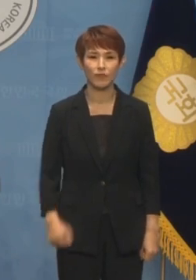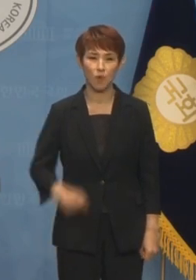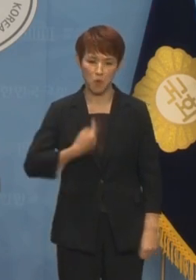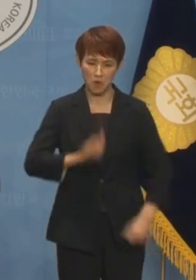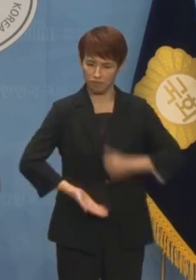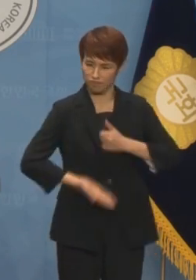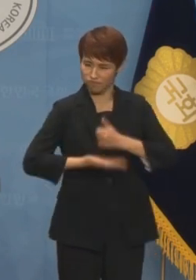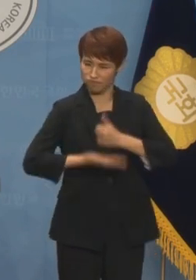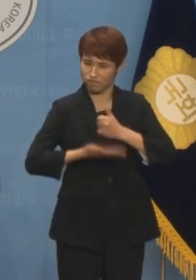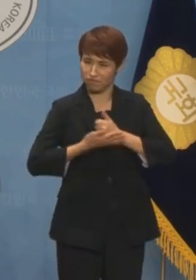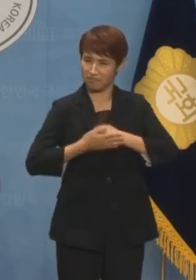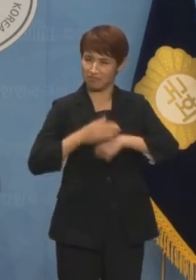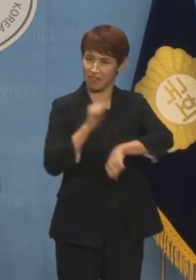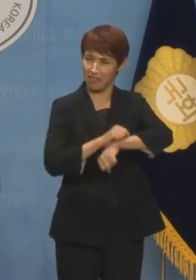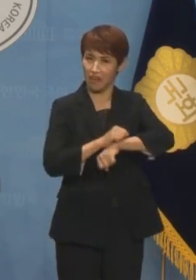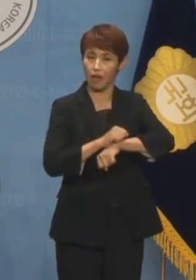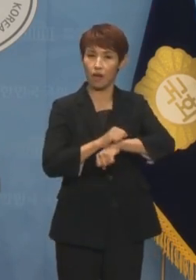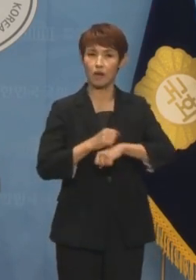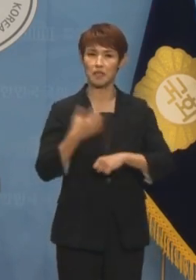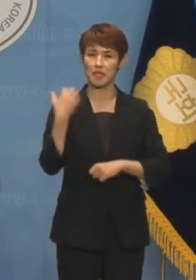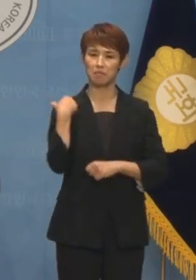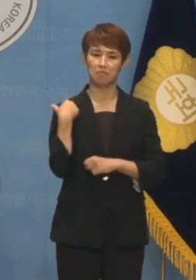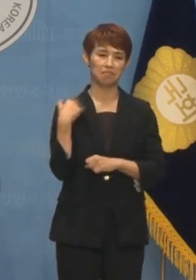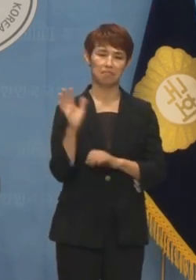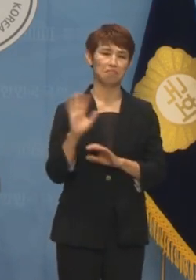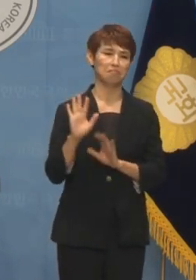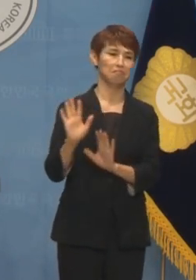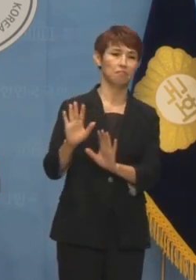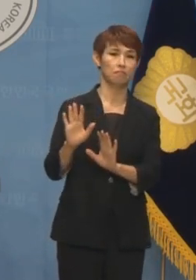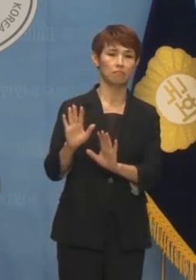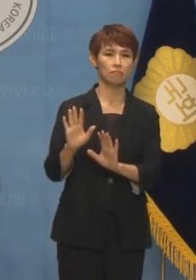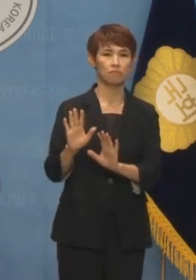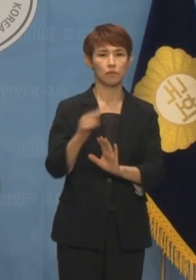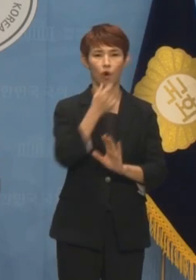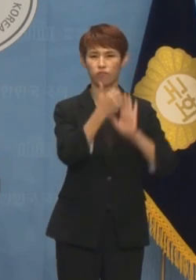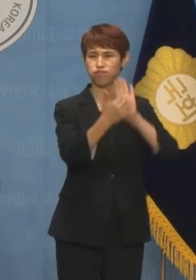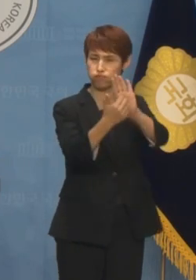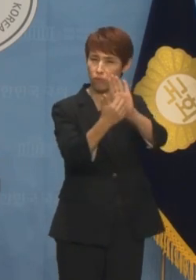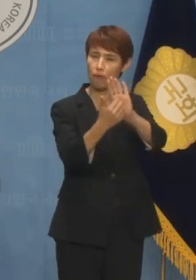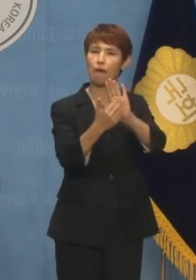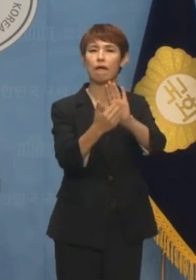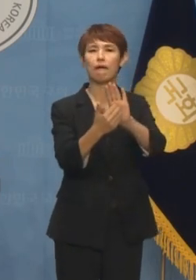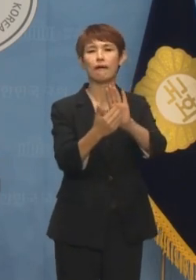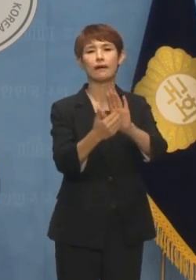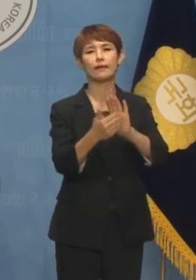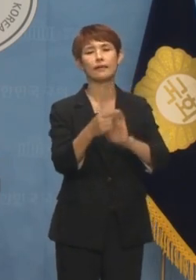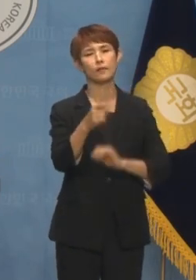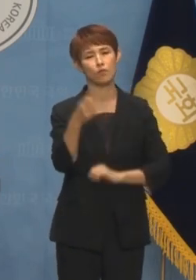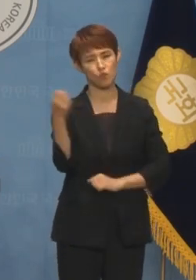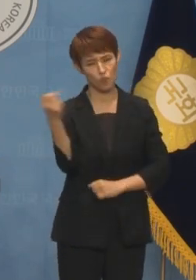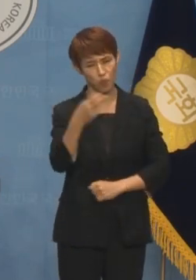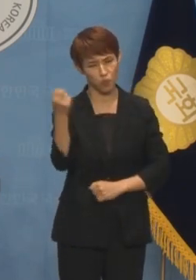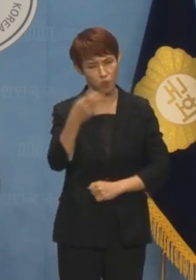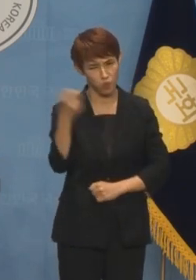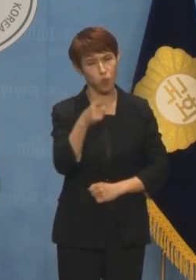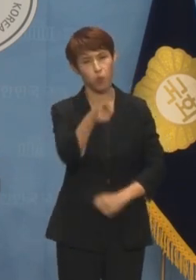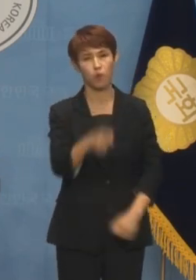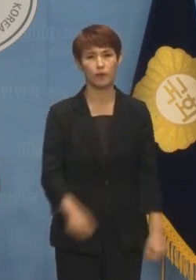자화자찬, 책임회피, 거부권으로 점철된 전파낭비 재방송,